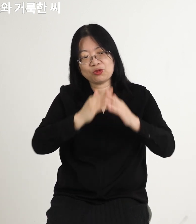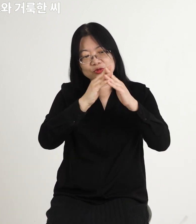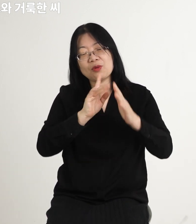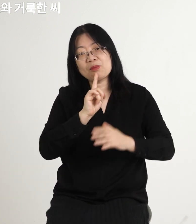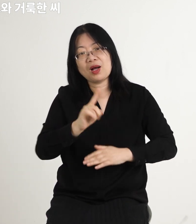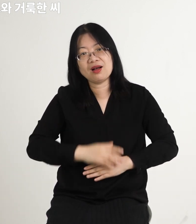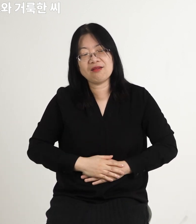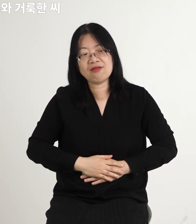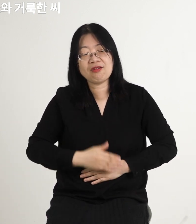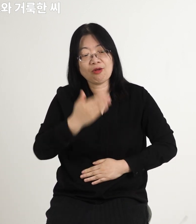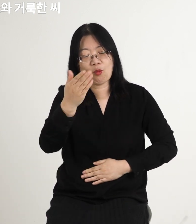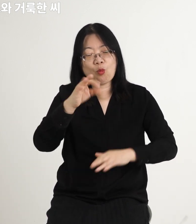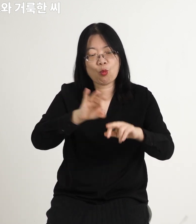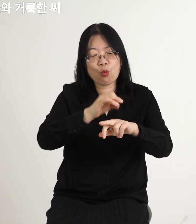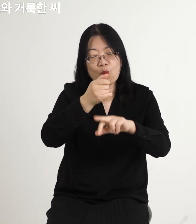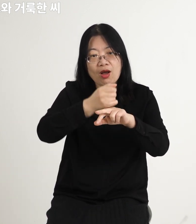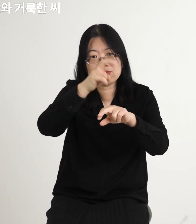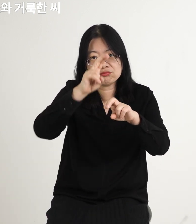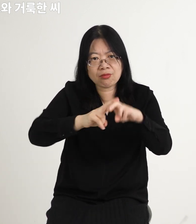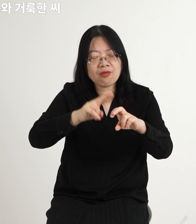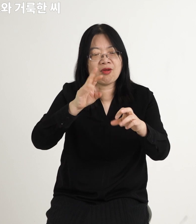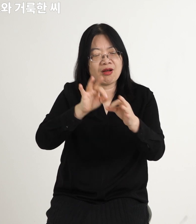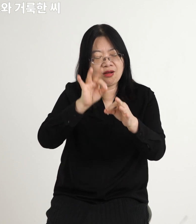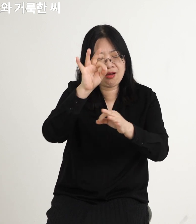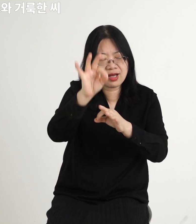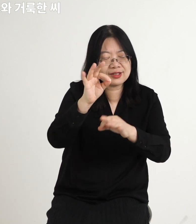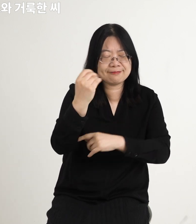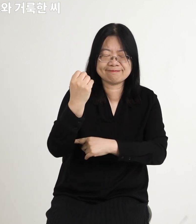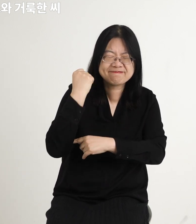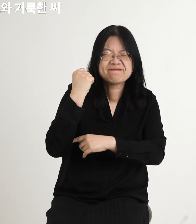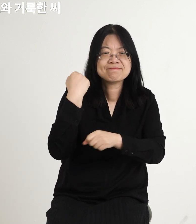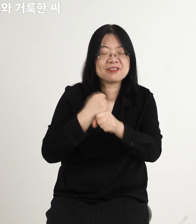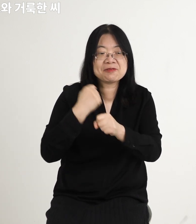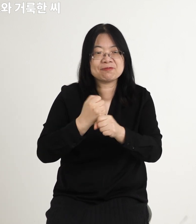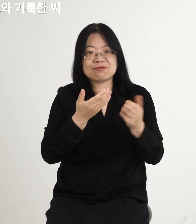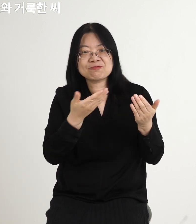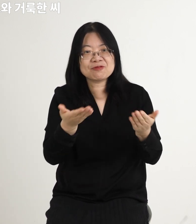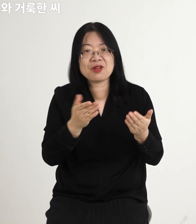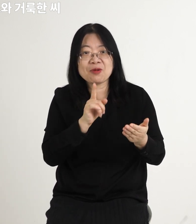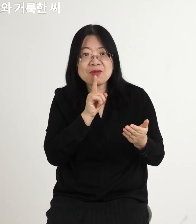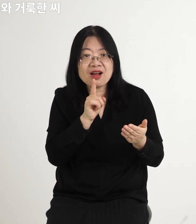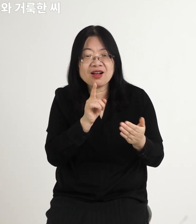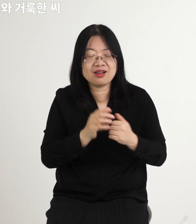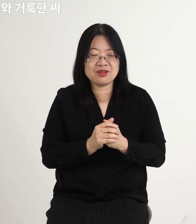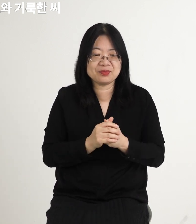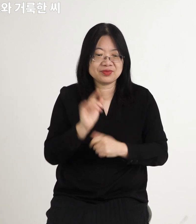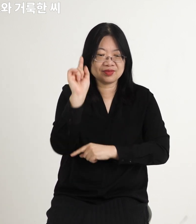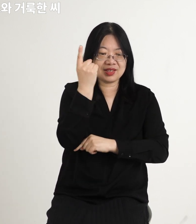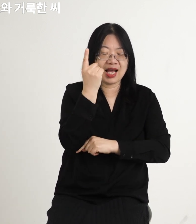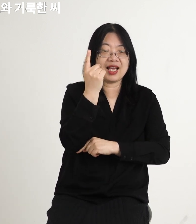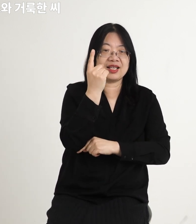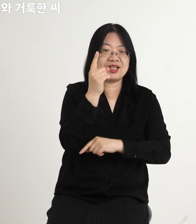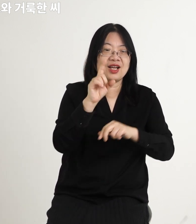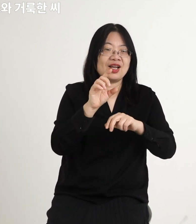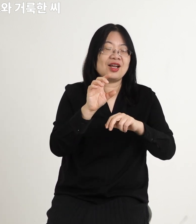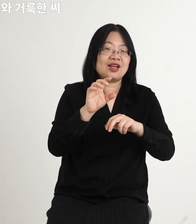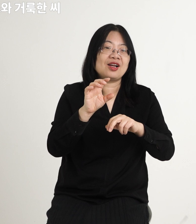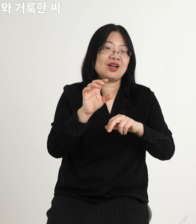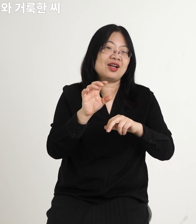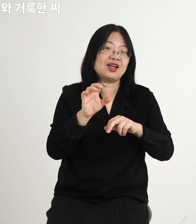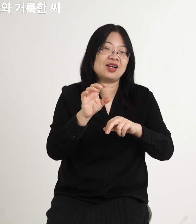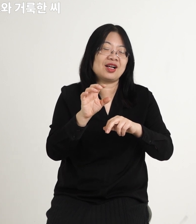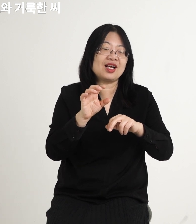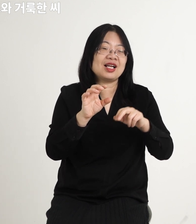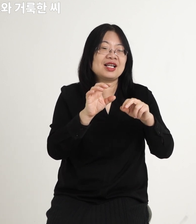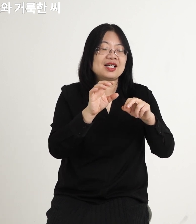그의 나라의 왕위를 영원히 견고하게 하리라. 이런 다윗의 언약이 있었어요. 누구에게?